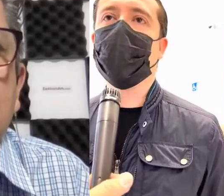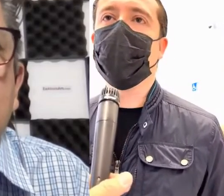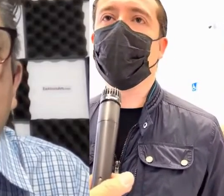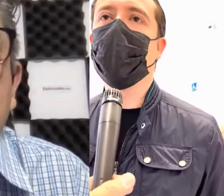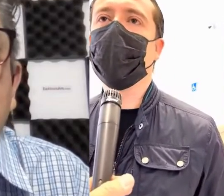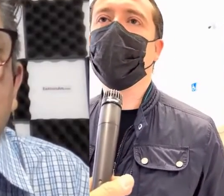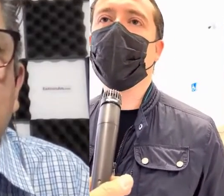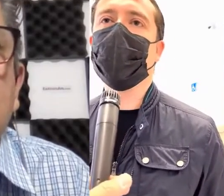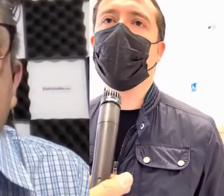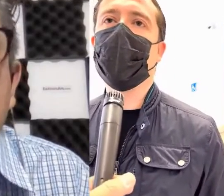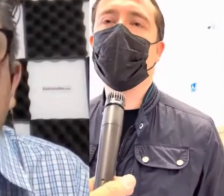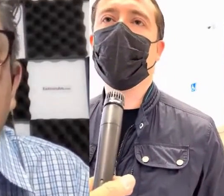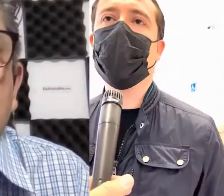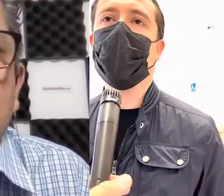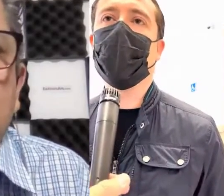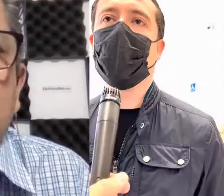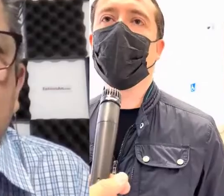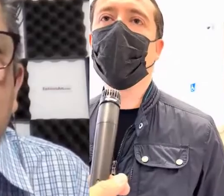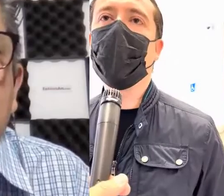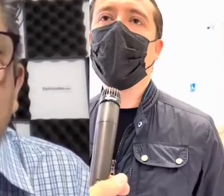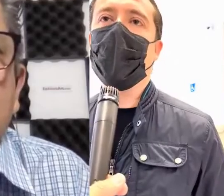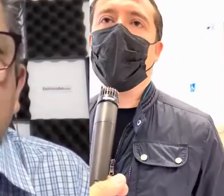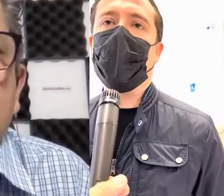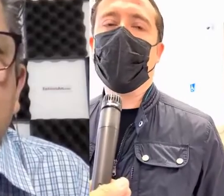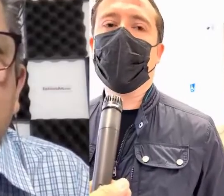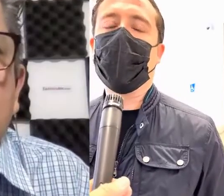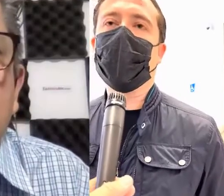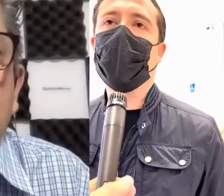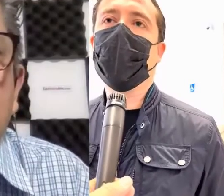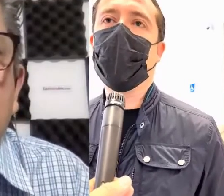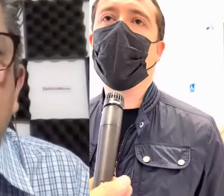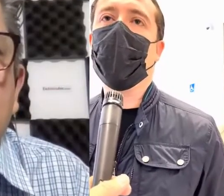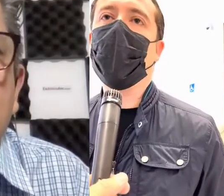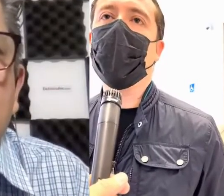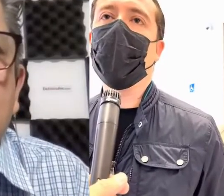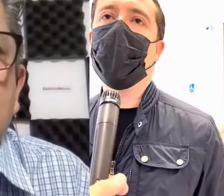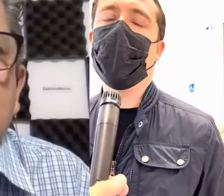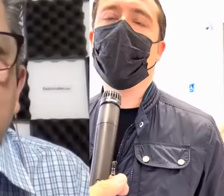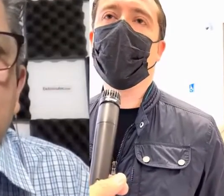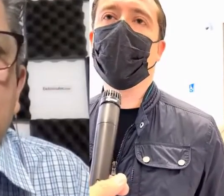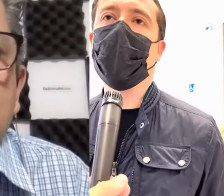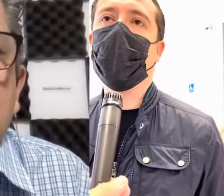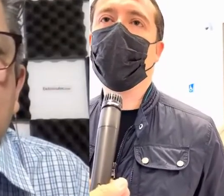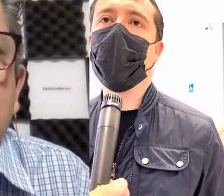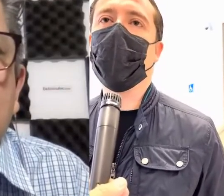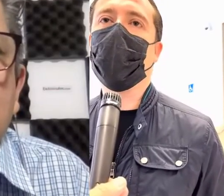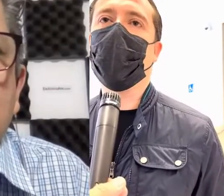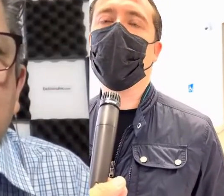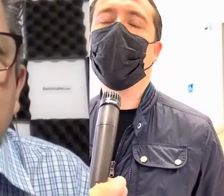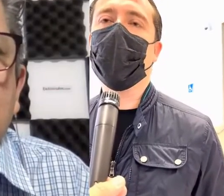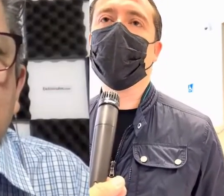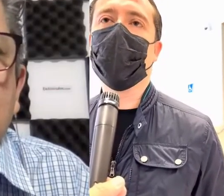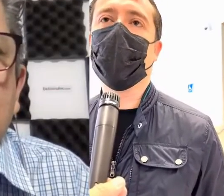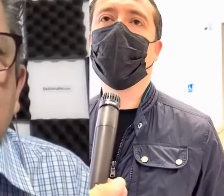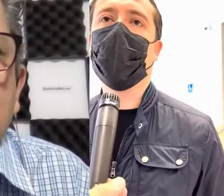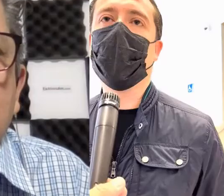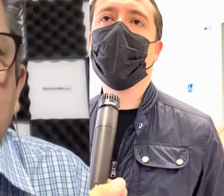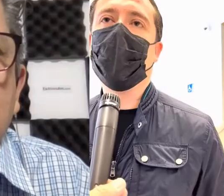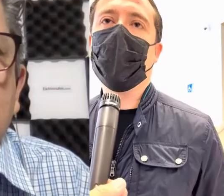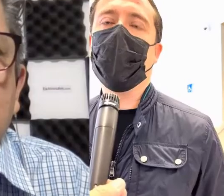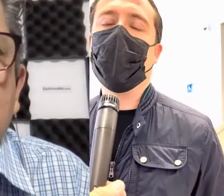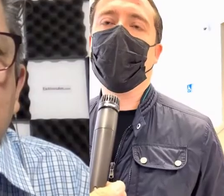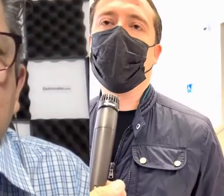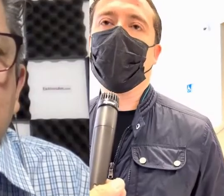por la administración municipal sea relativamente corto, tratar de dejar un legado y un granito de arena para un